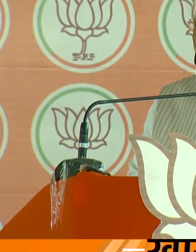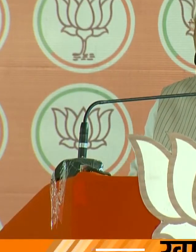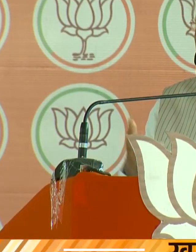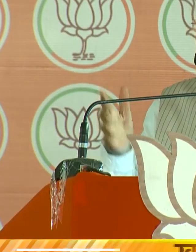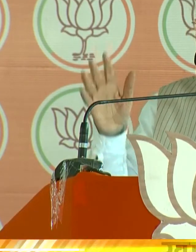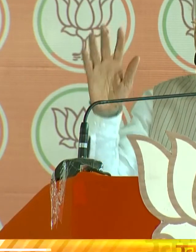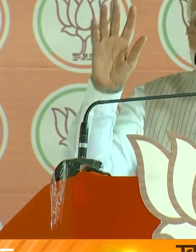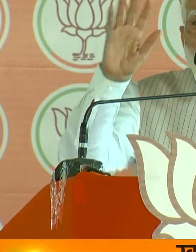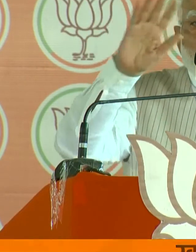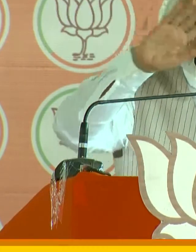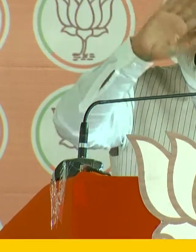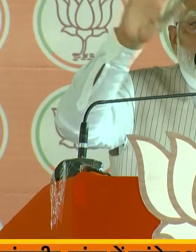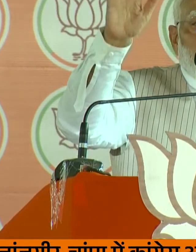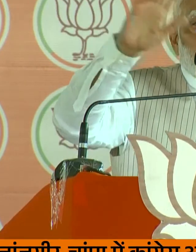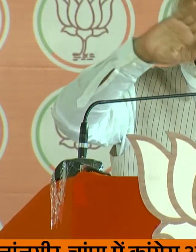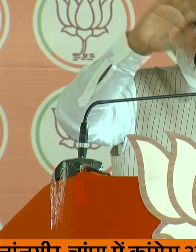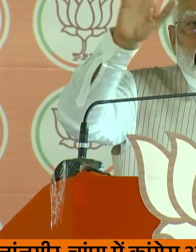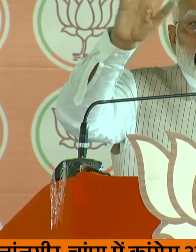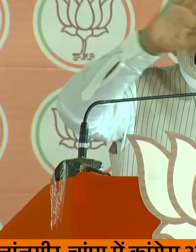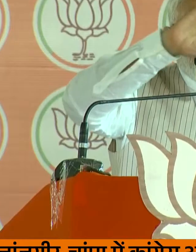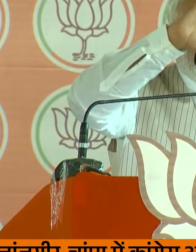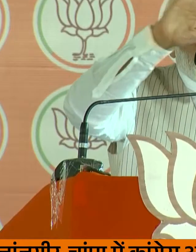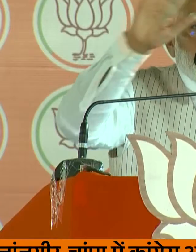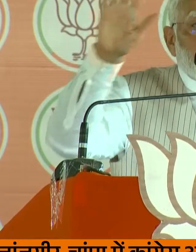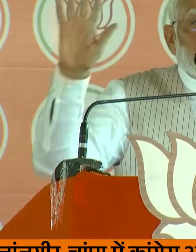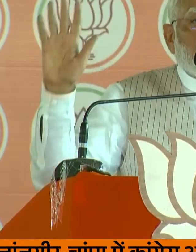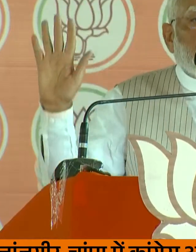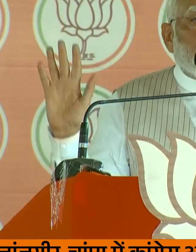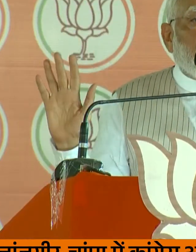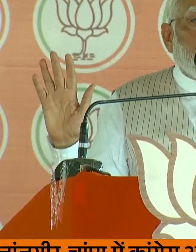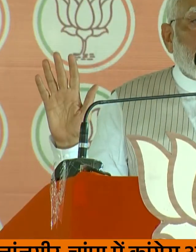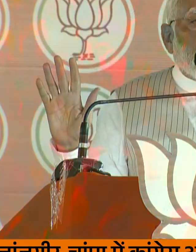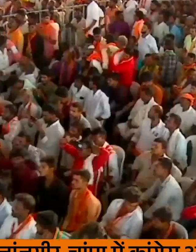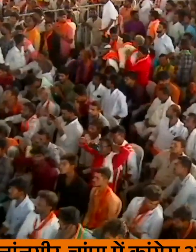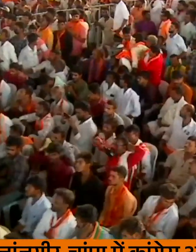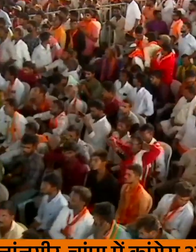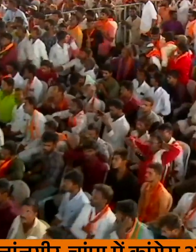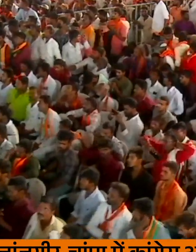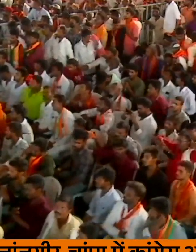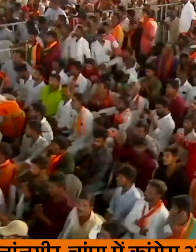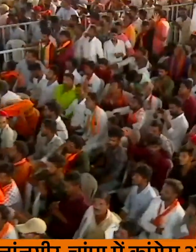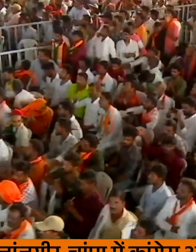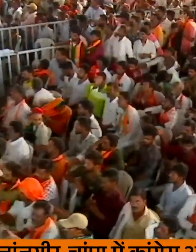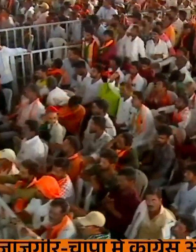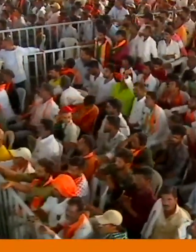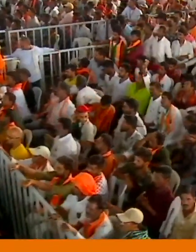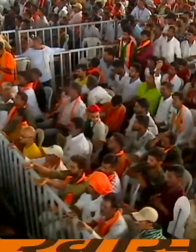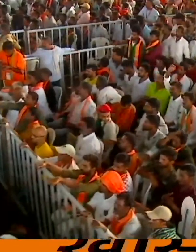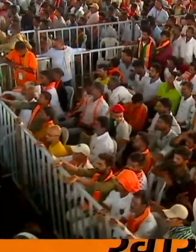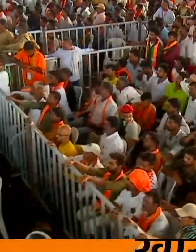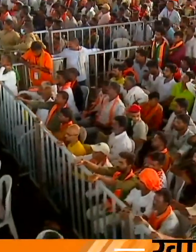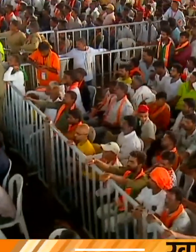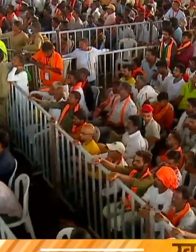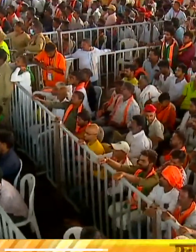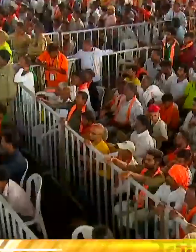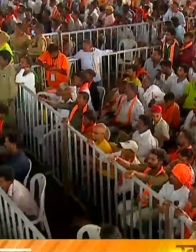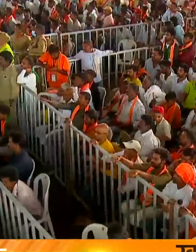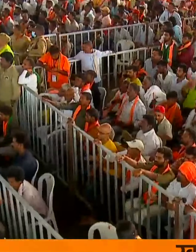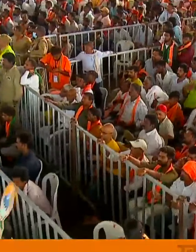पूरा आपके बच्चों को नहीं दे सकेंगे। आधे से